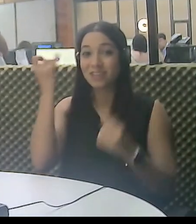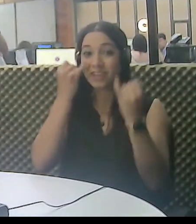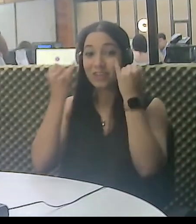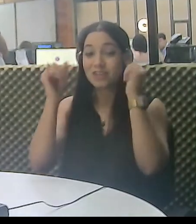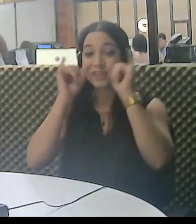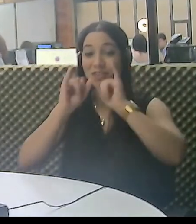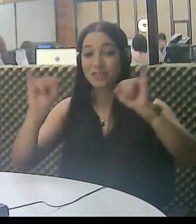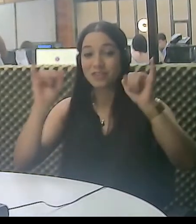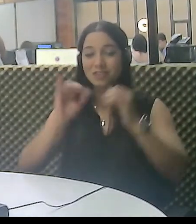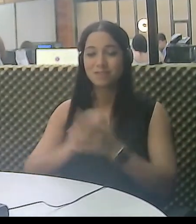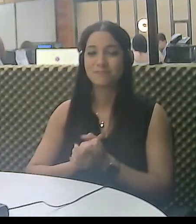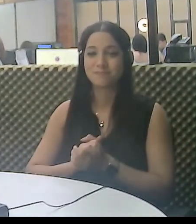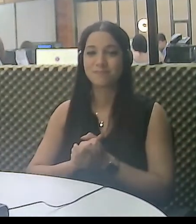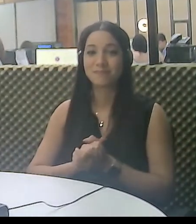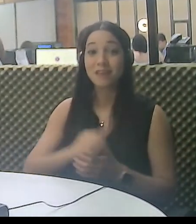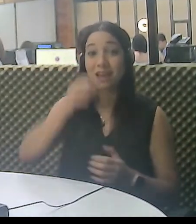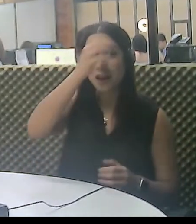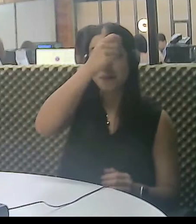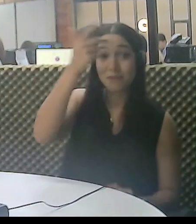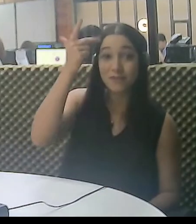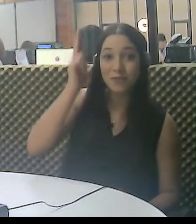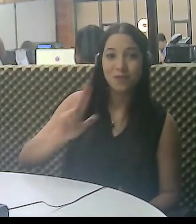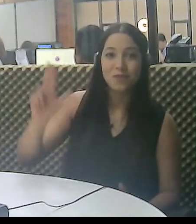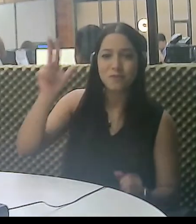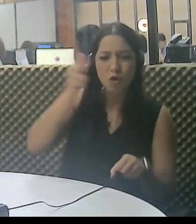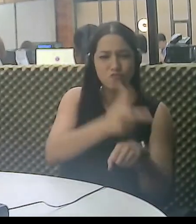Notícias. A Prefeitura de Uberlândia